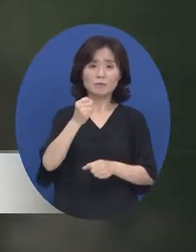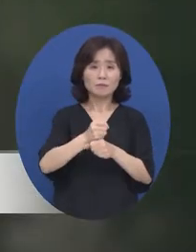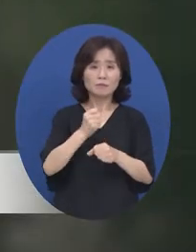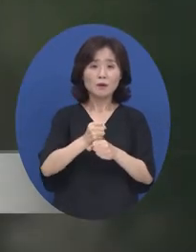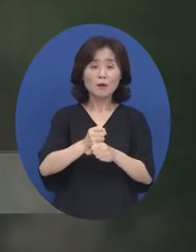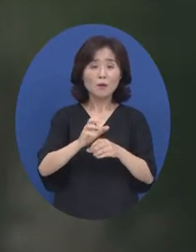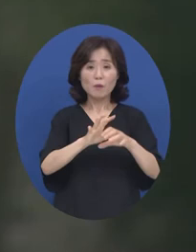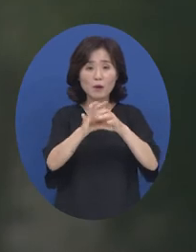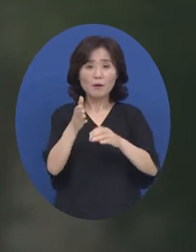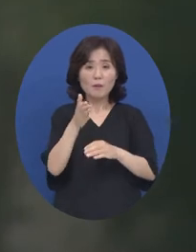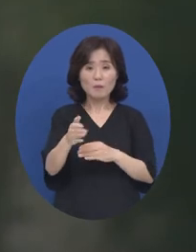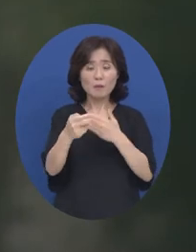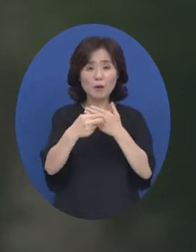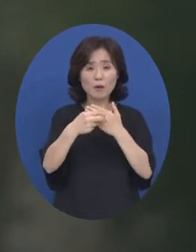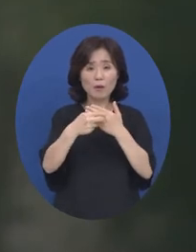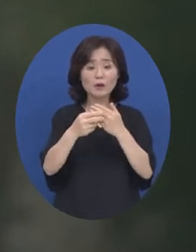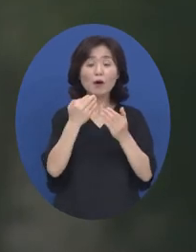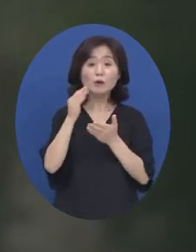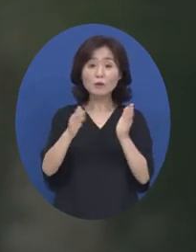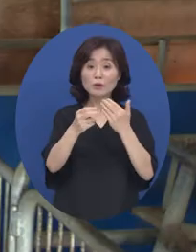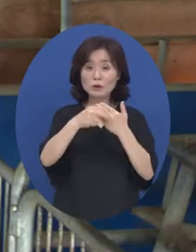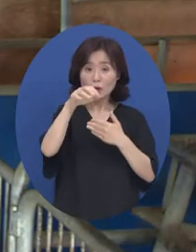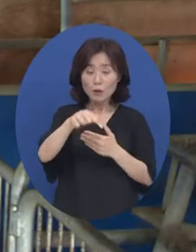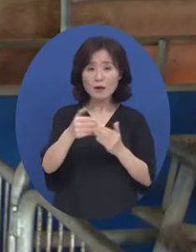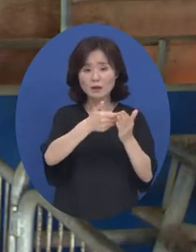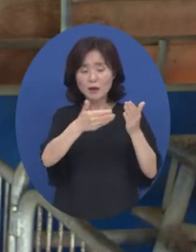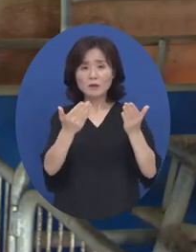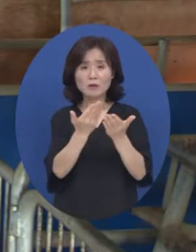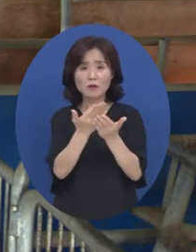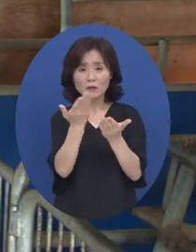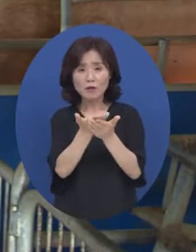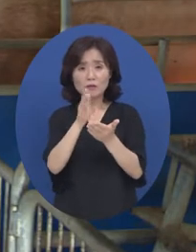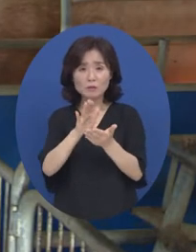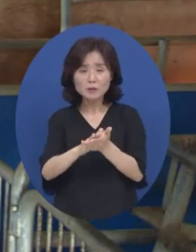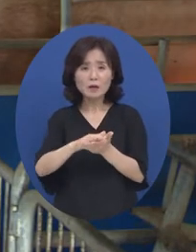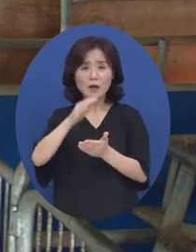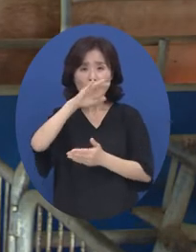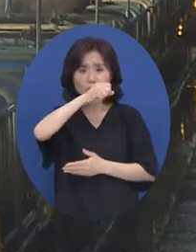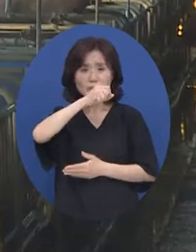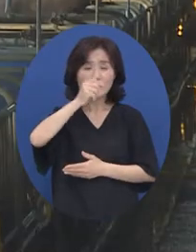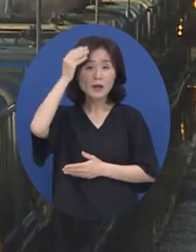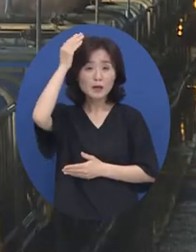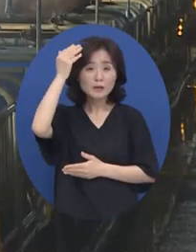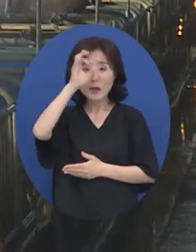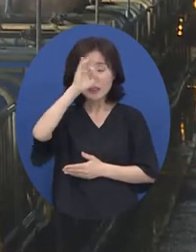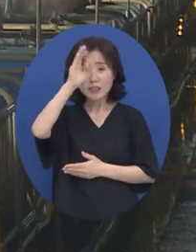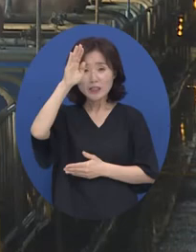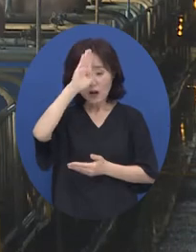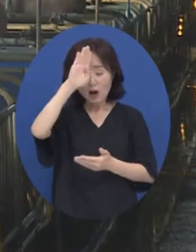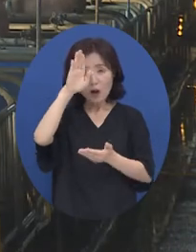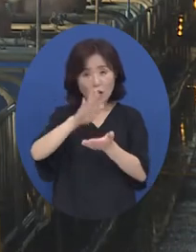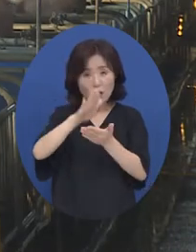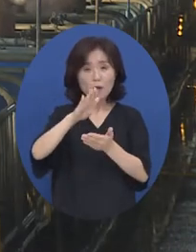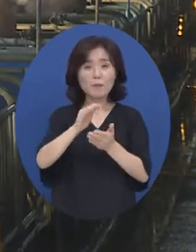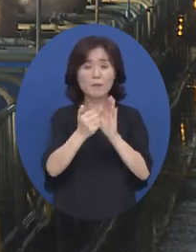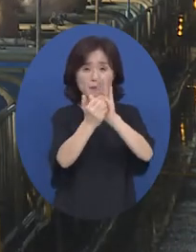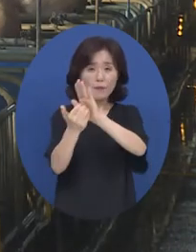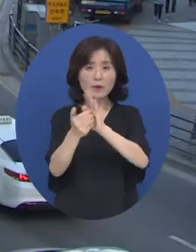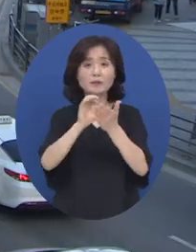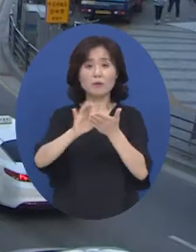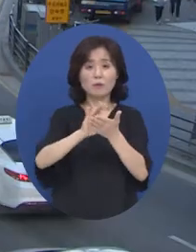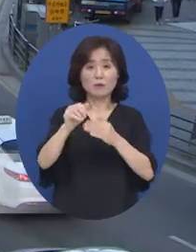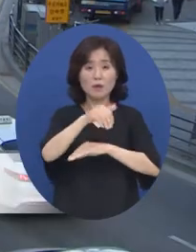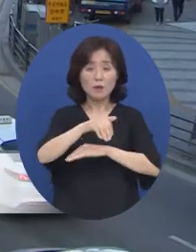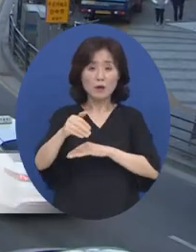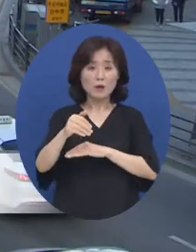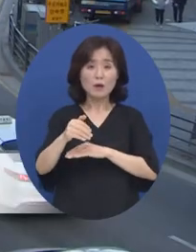코로나19 전담병원인 경기도의료원 운영과 하천 정비, 아프리카 돼지열병 방역과 피해 구제 등에 쓰기 위한 겁니다. 도민